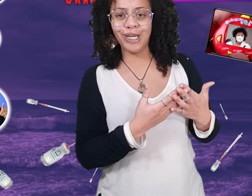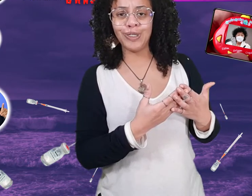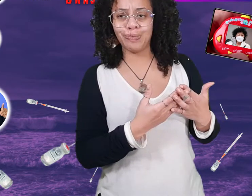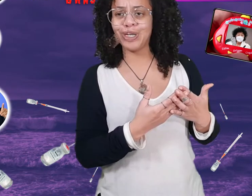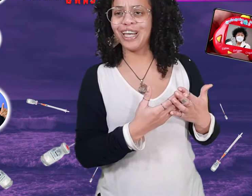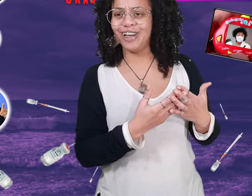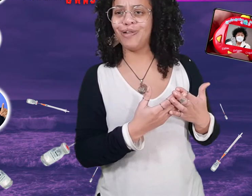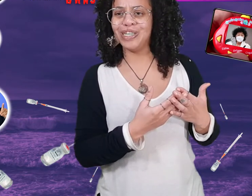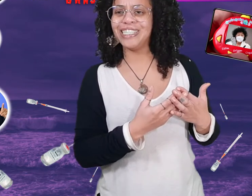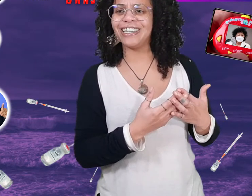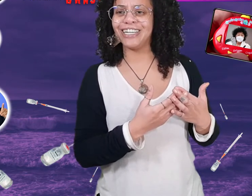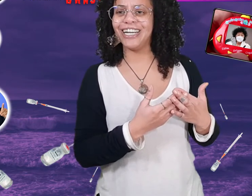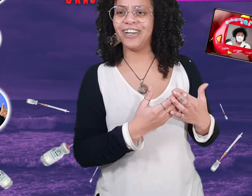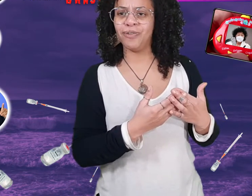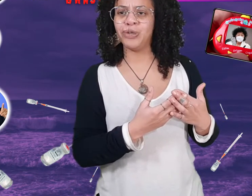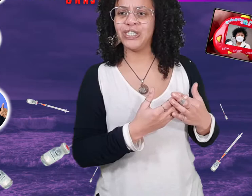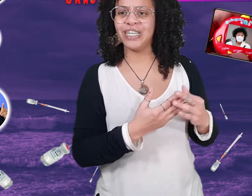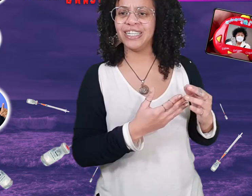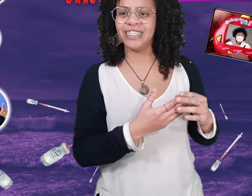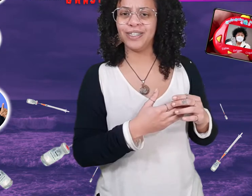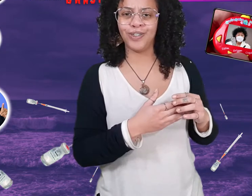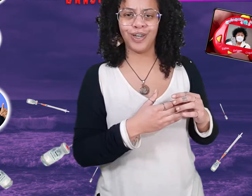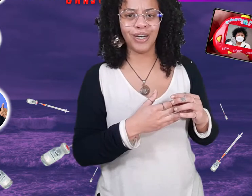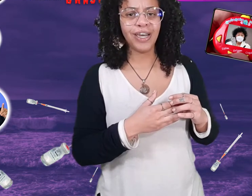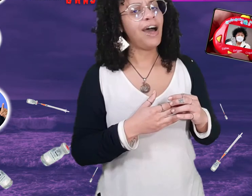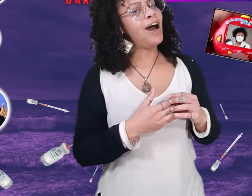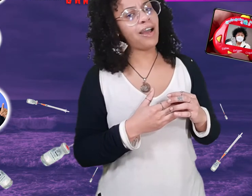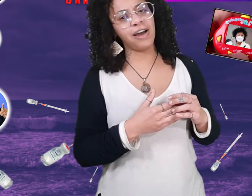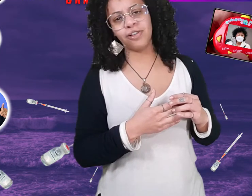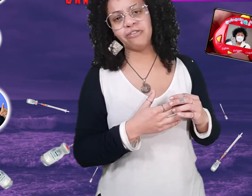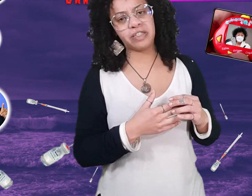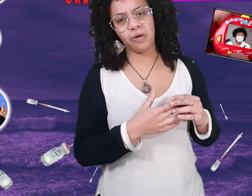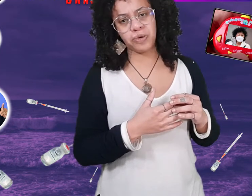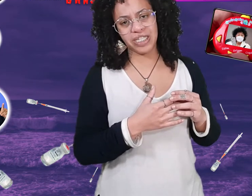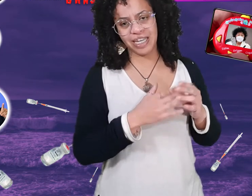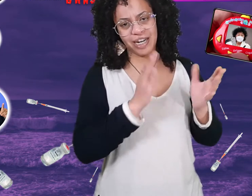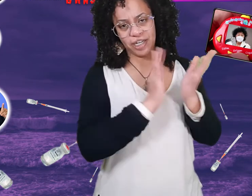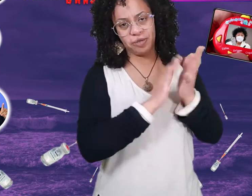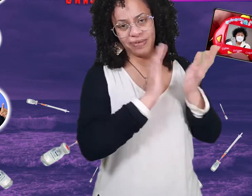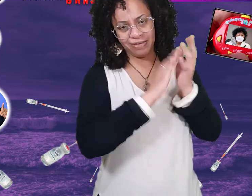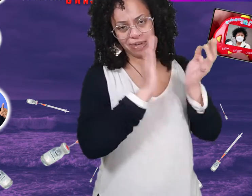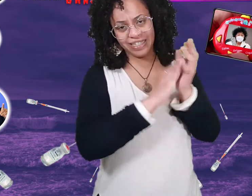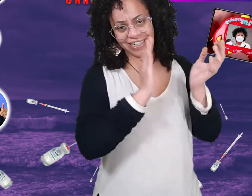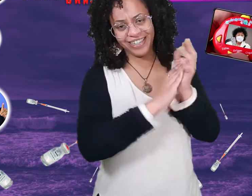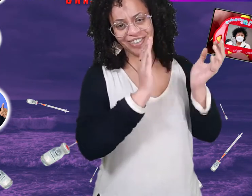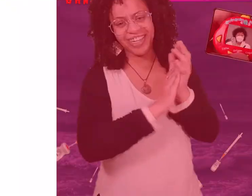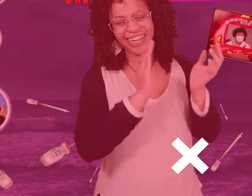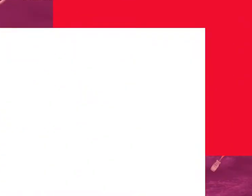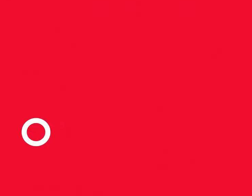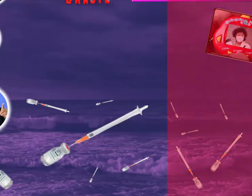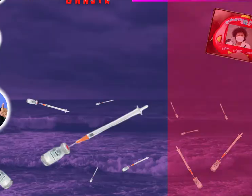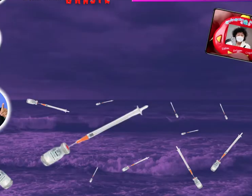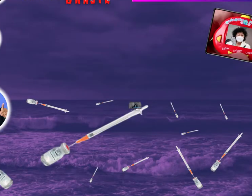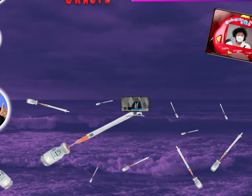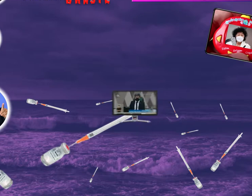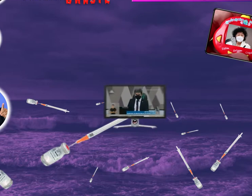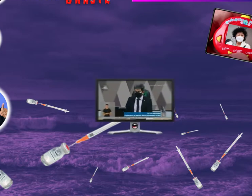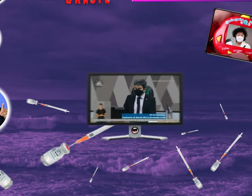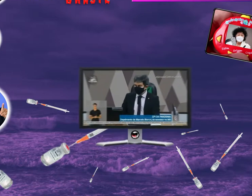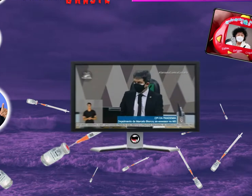novamente, porque ele rouba a cena, né? Ele roubou a cena. Roubou a cena, dia. Roubou a cena. Aí, Randolph, você roubou a cena, querido. Parabéns, querido. Maravilha. Quero só